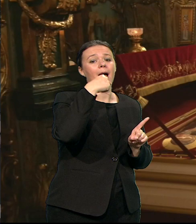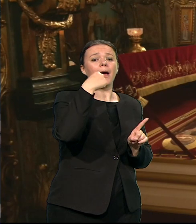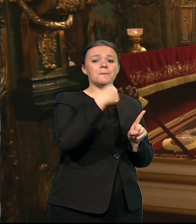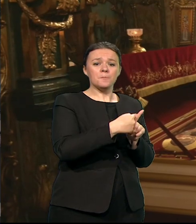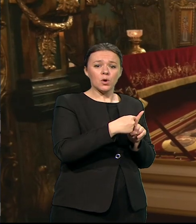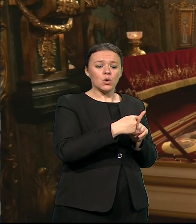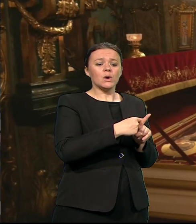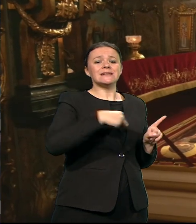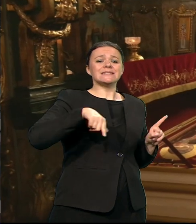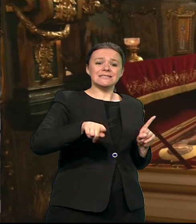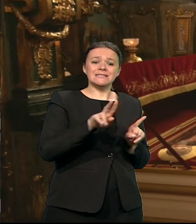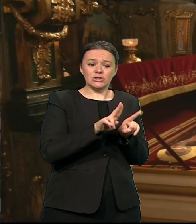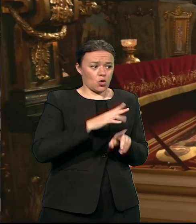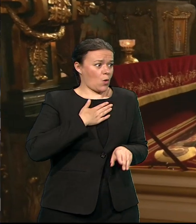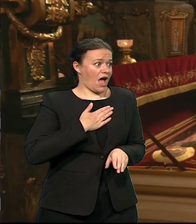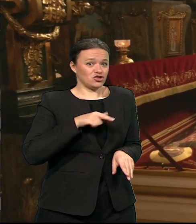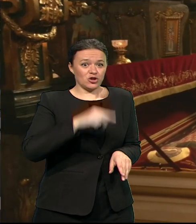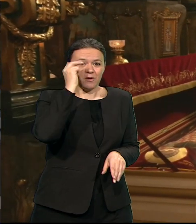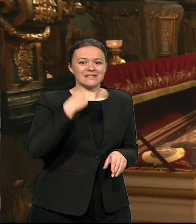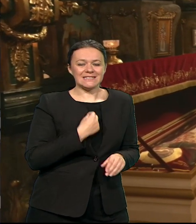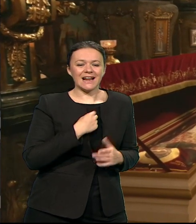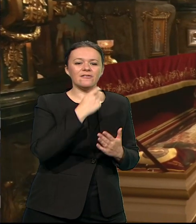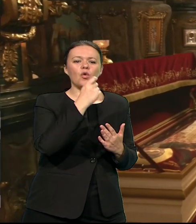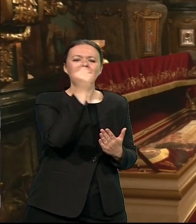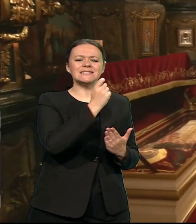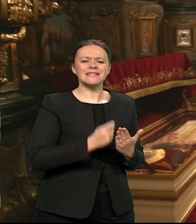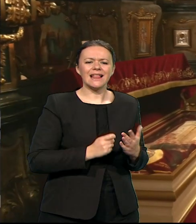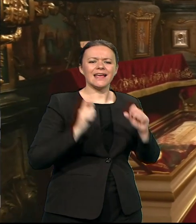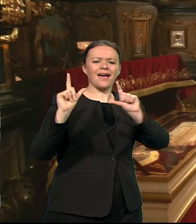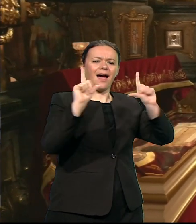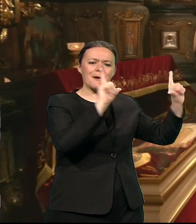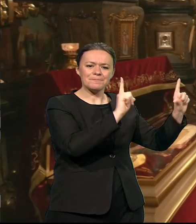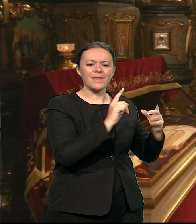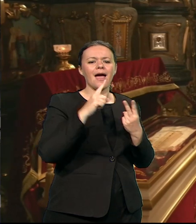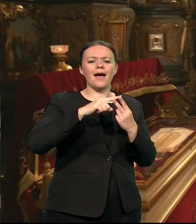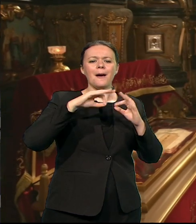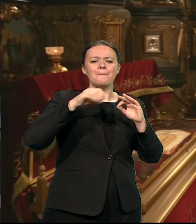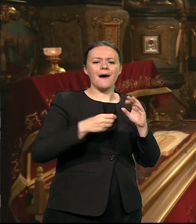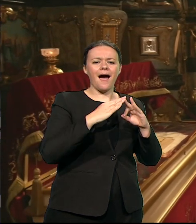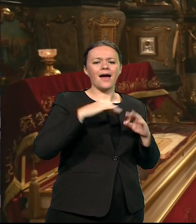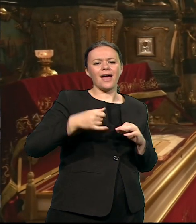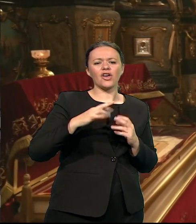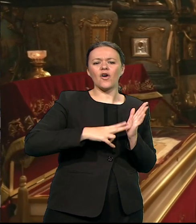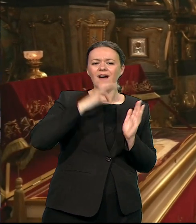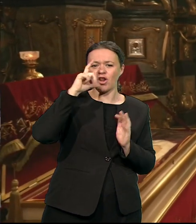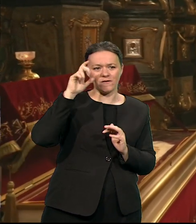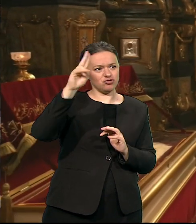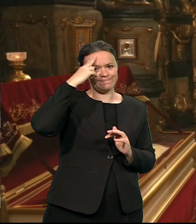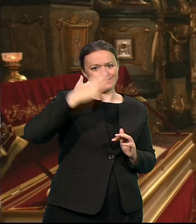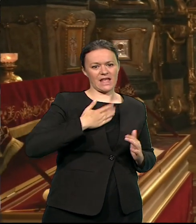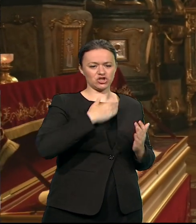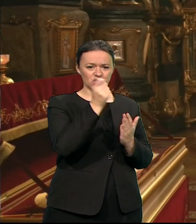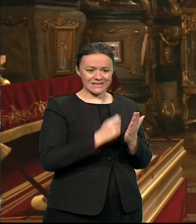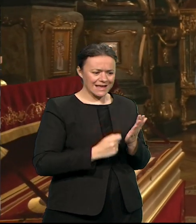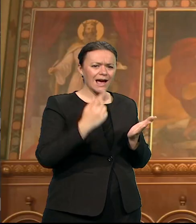već istakli, jesu i ove slikovne kompozicije Paje Jovanovića, našeg čuvenog slikara, sa početka